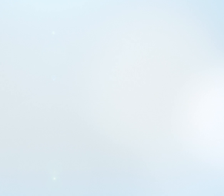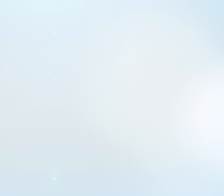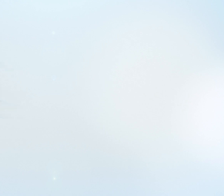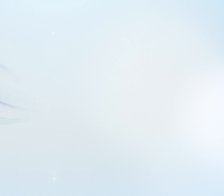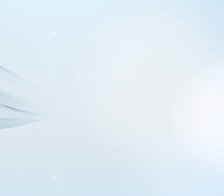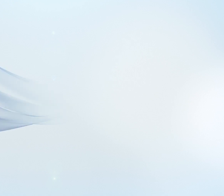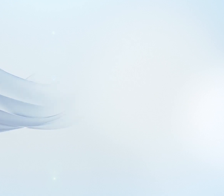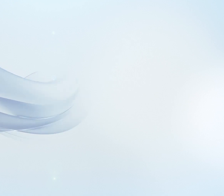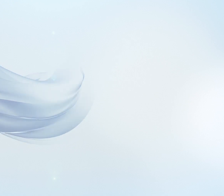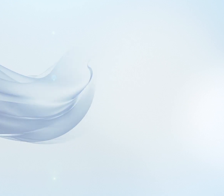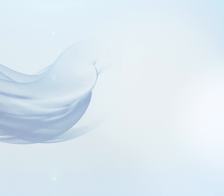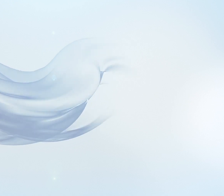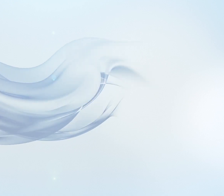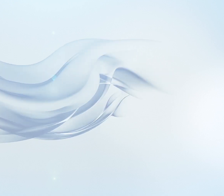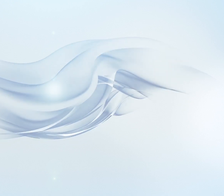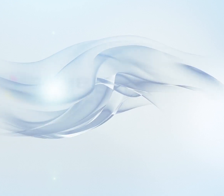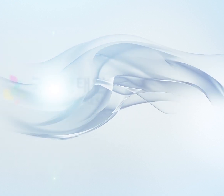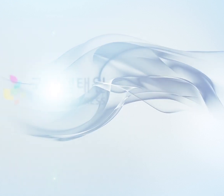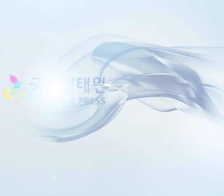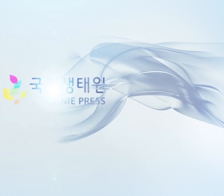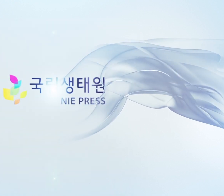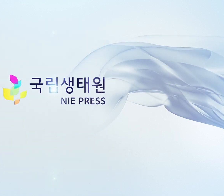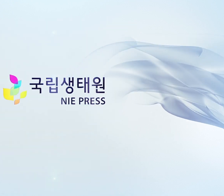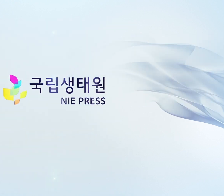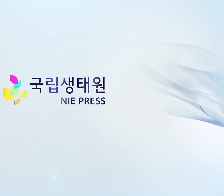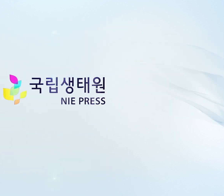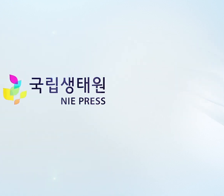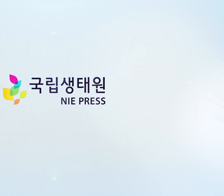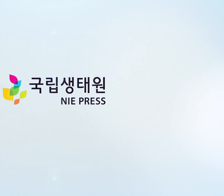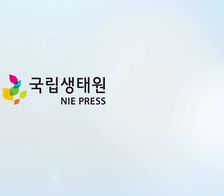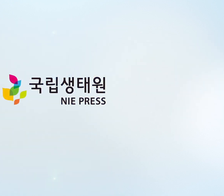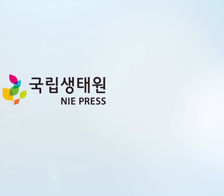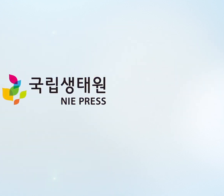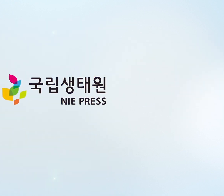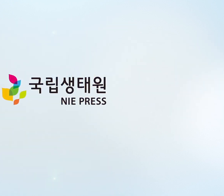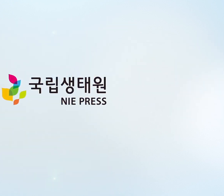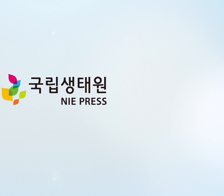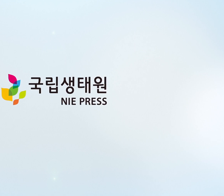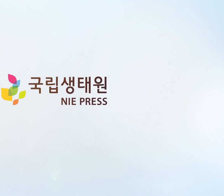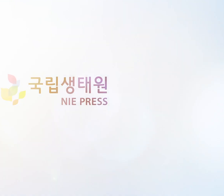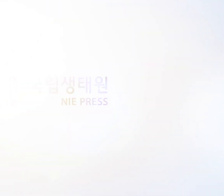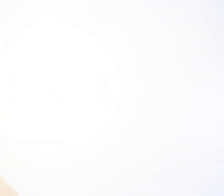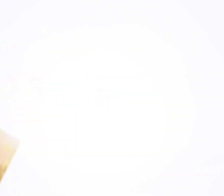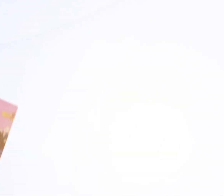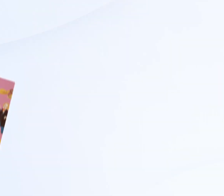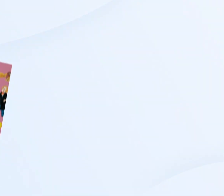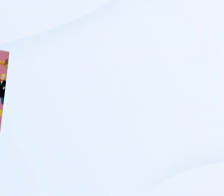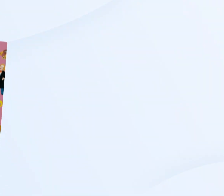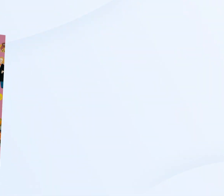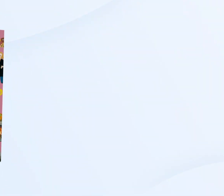아 오 오 오 오 으